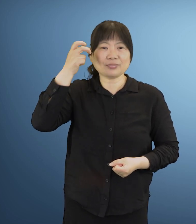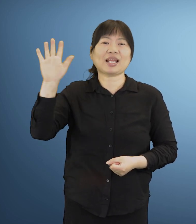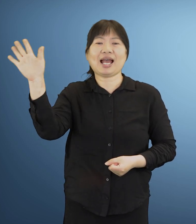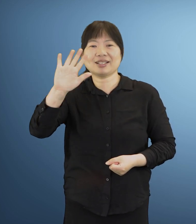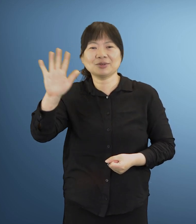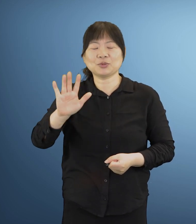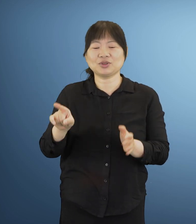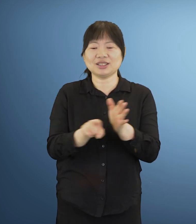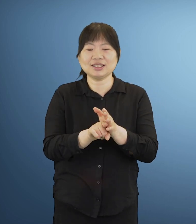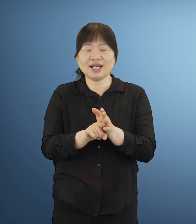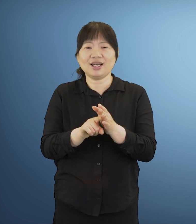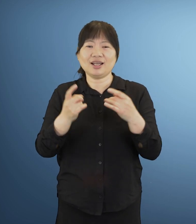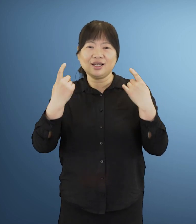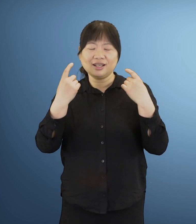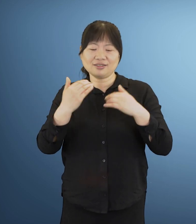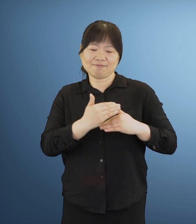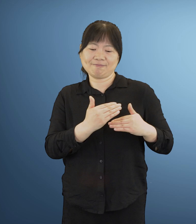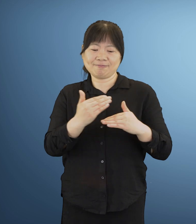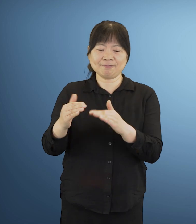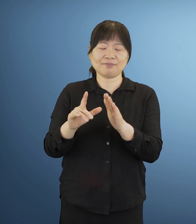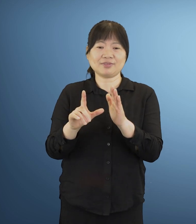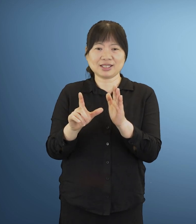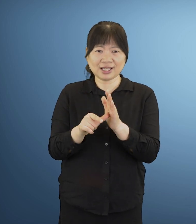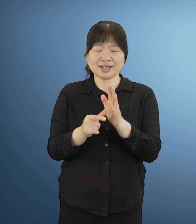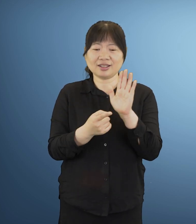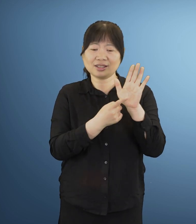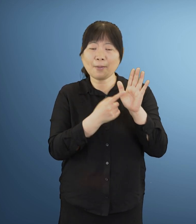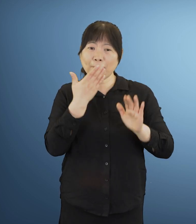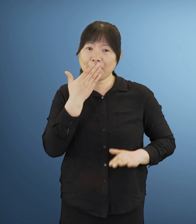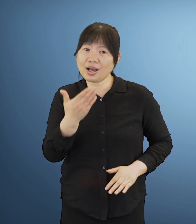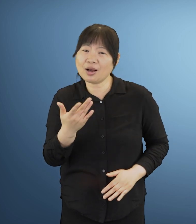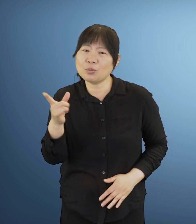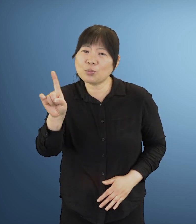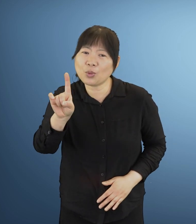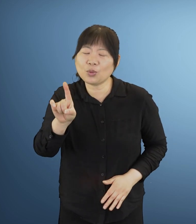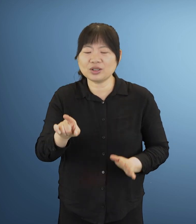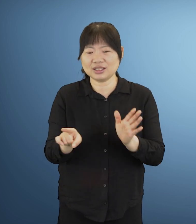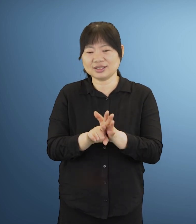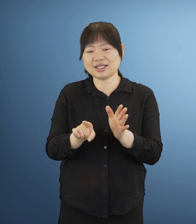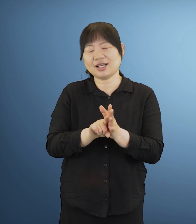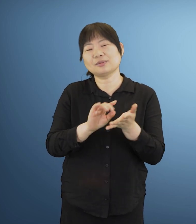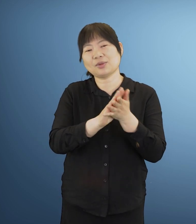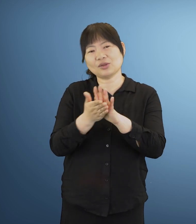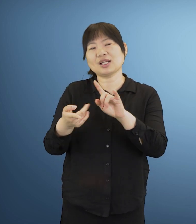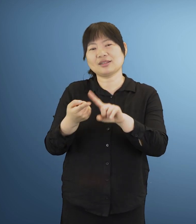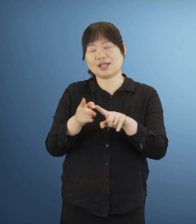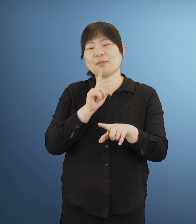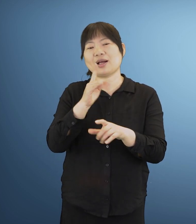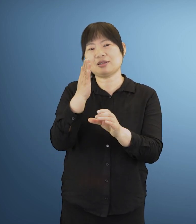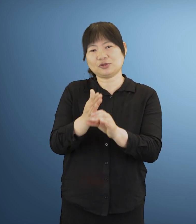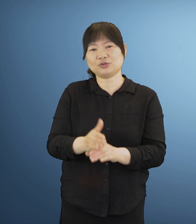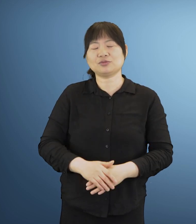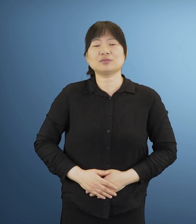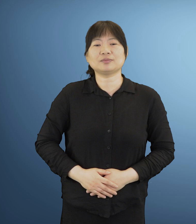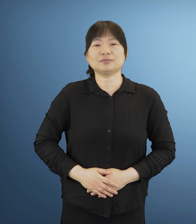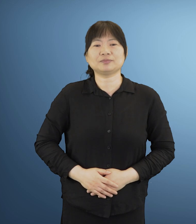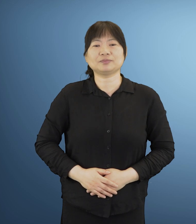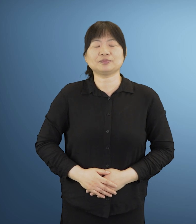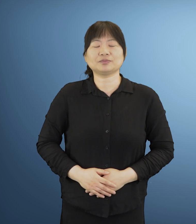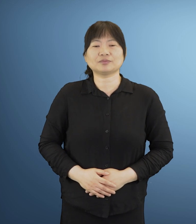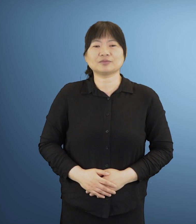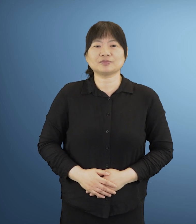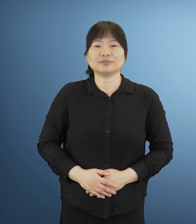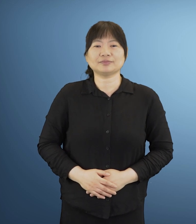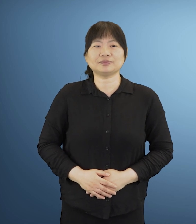속에 단계적으로 나타날 수 있는 신앙의 변화를 얘기하는 거예요.